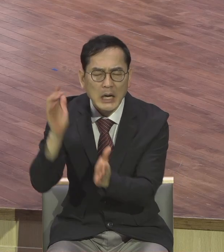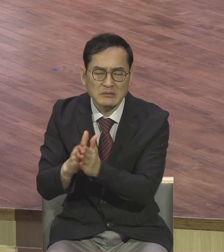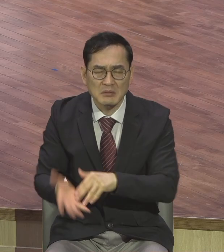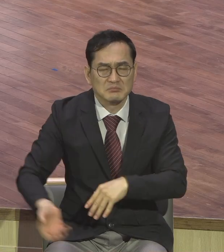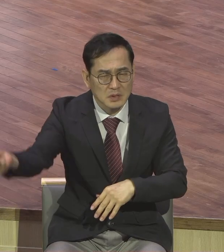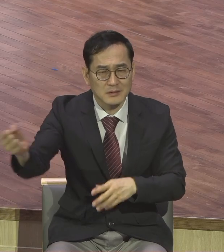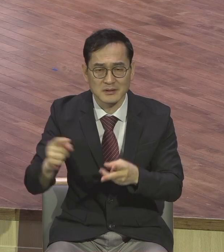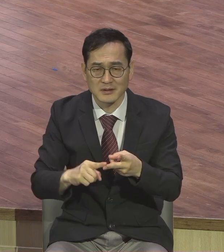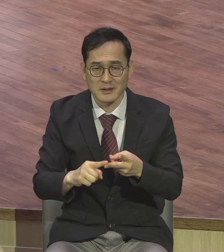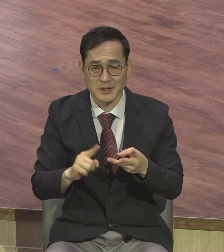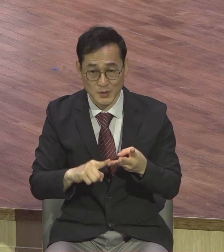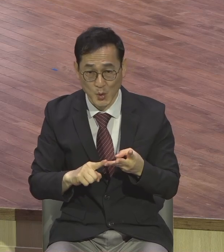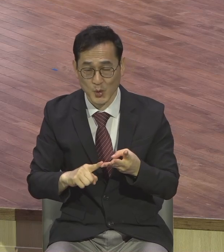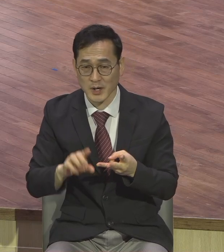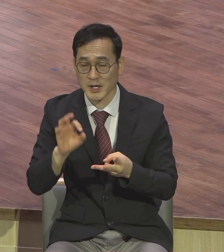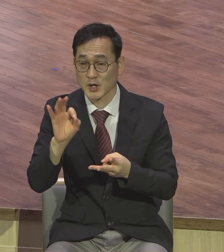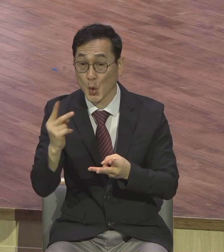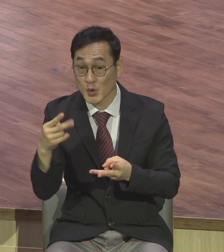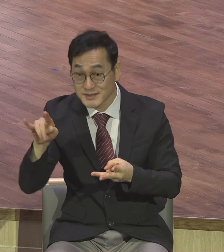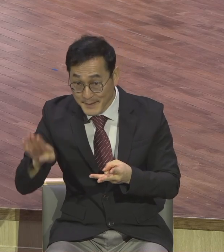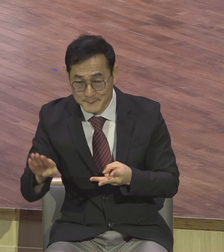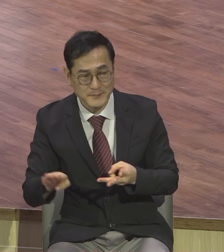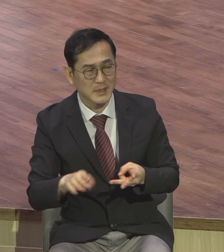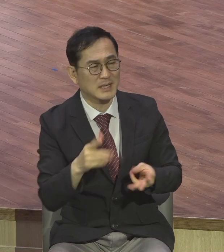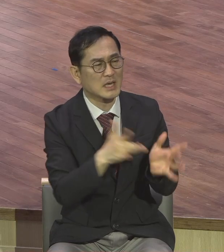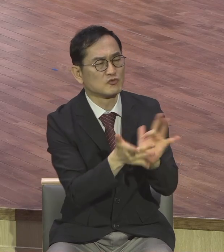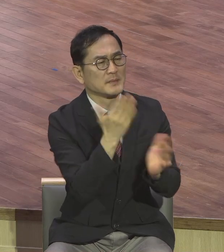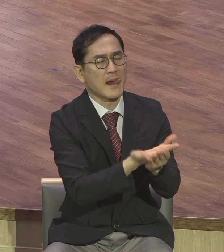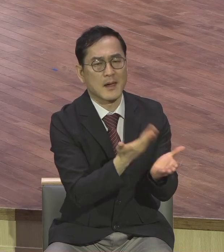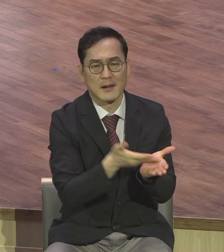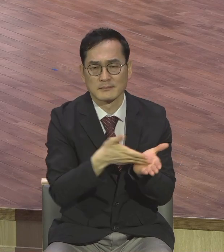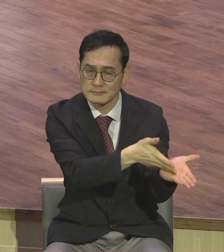장사지는 아리마대 요셉이라는 사람.